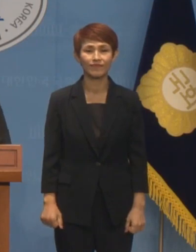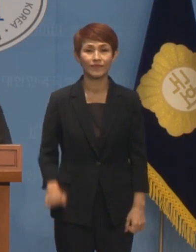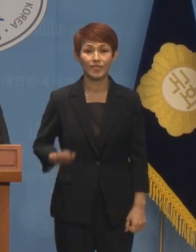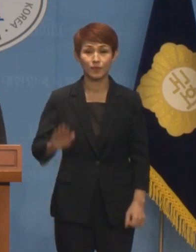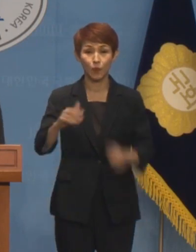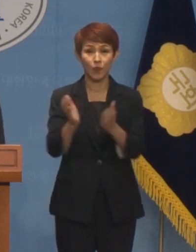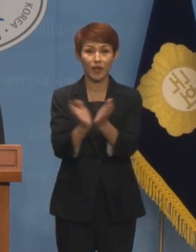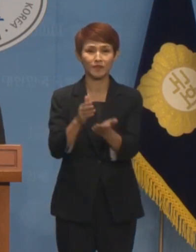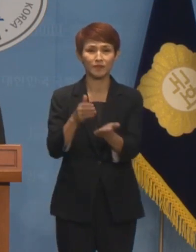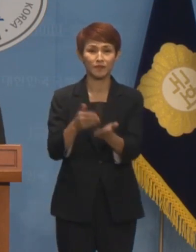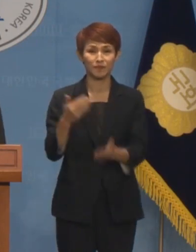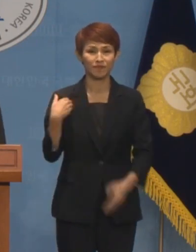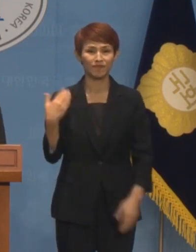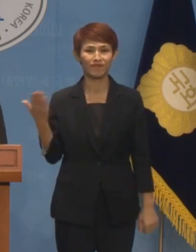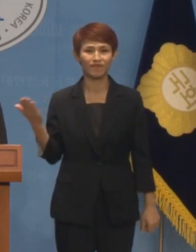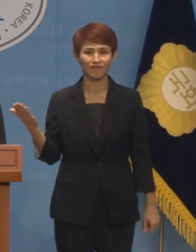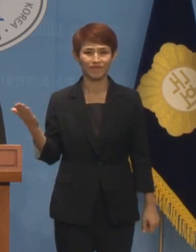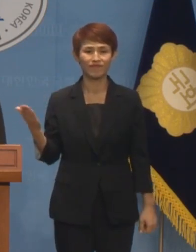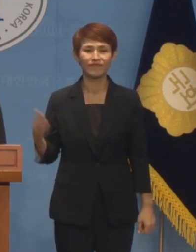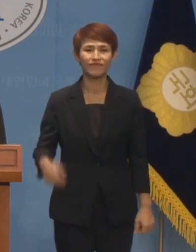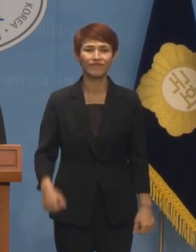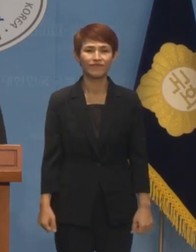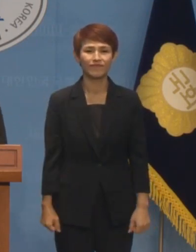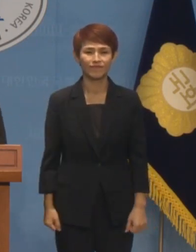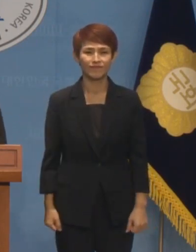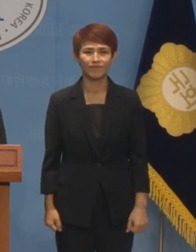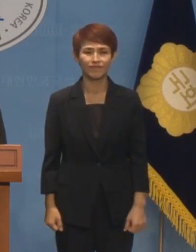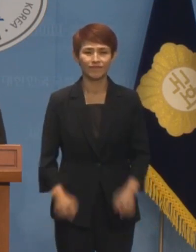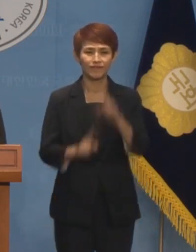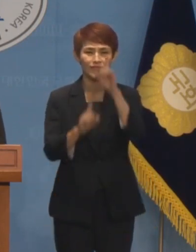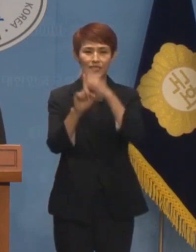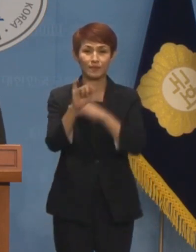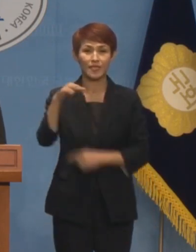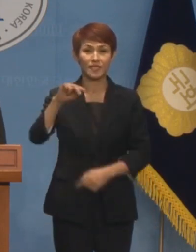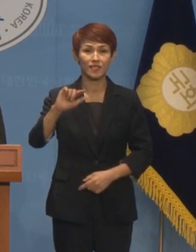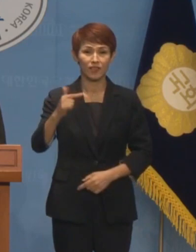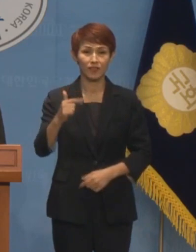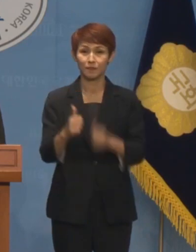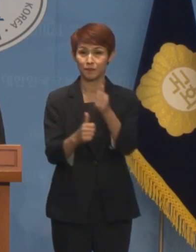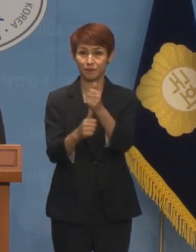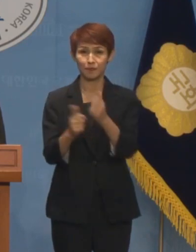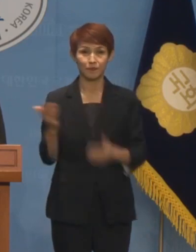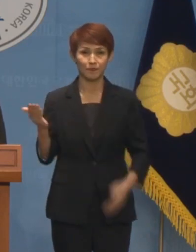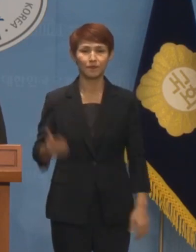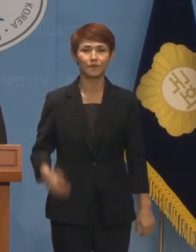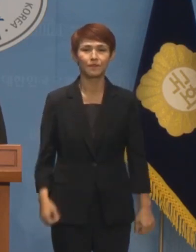진보당 브리핑 시작하겠습니다. 진보당 부대변인 이미선입니다.